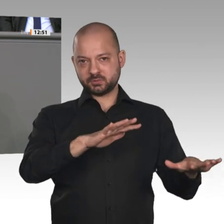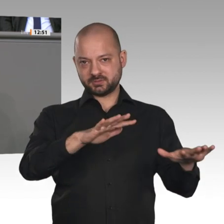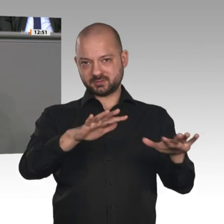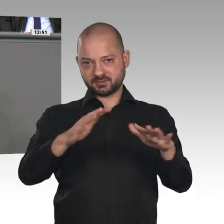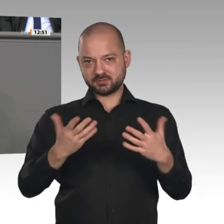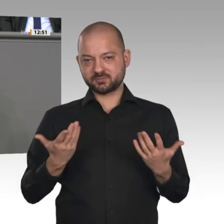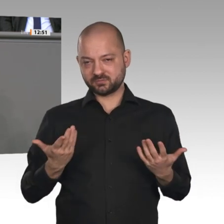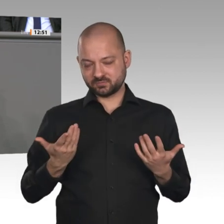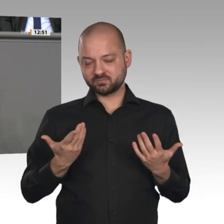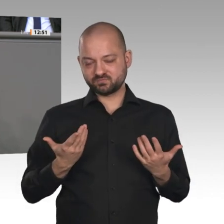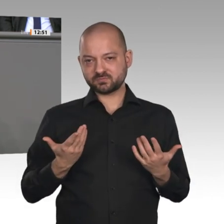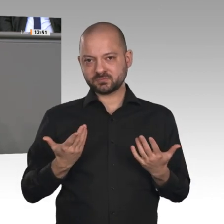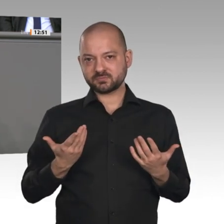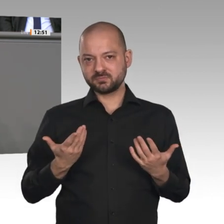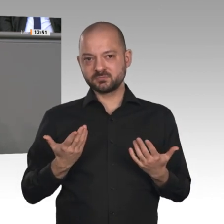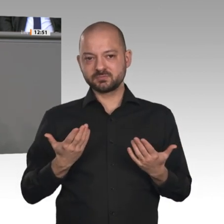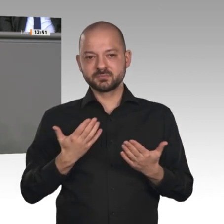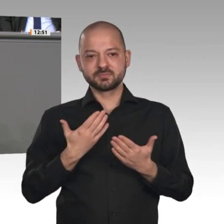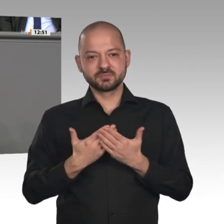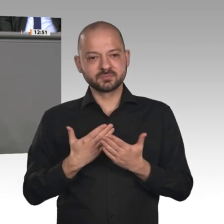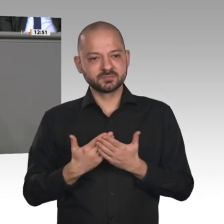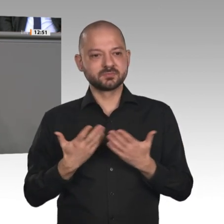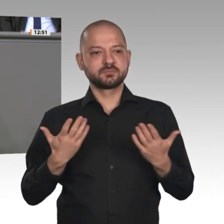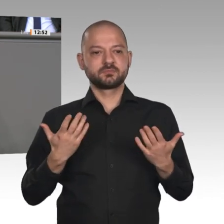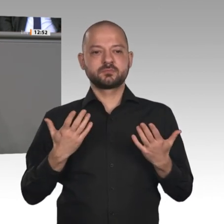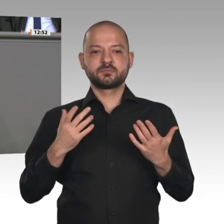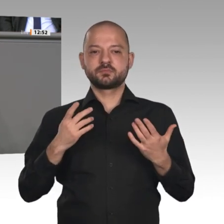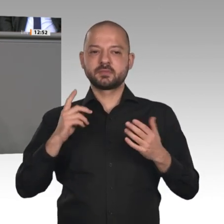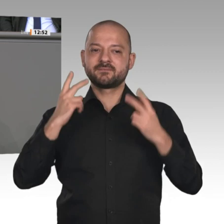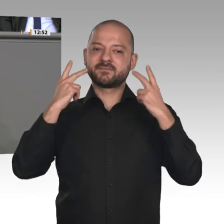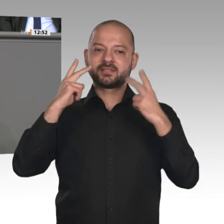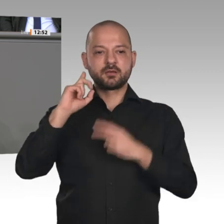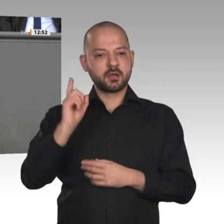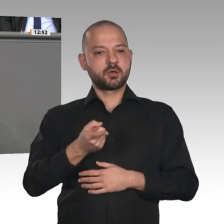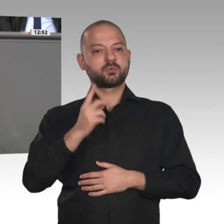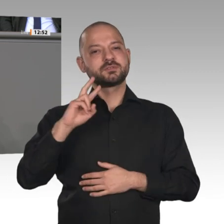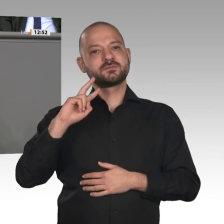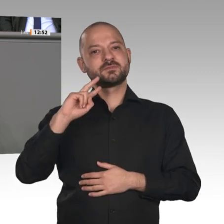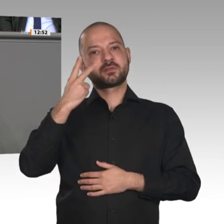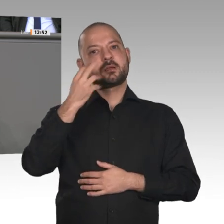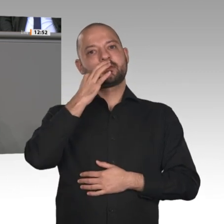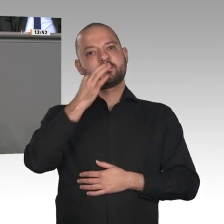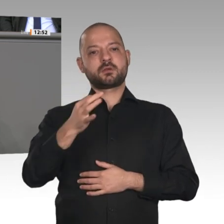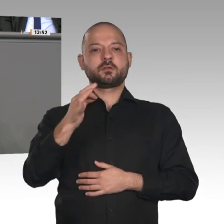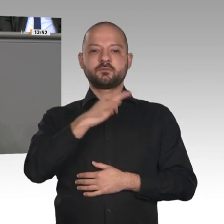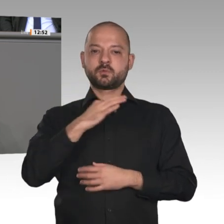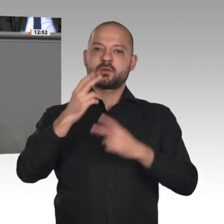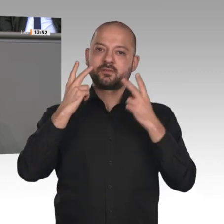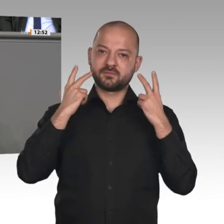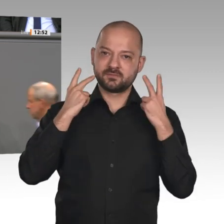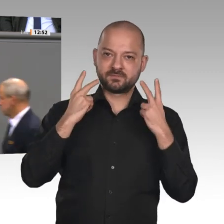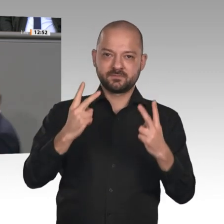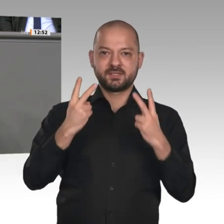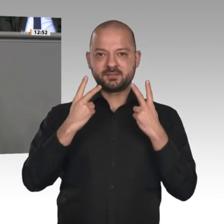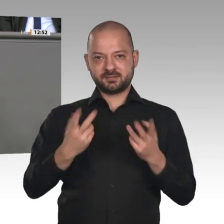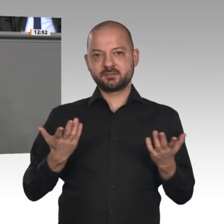sollte. Die zweite Frage, die mir wichtig scheint bei dem Thema Staatsangehörigkeit und auch hier dieser aktuellen Frage, ist, wer